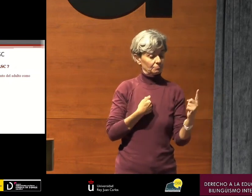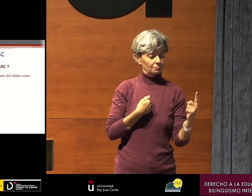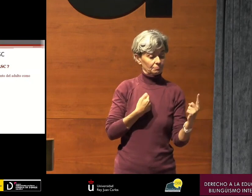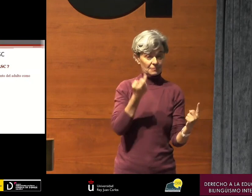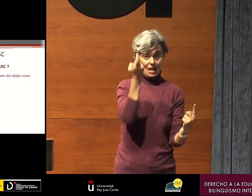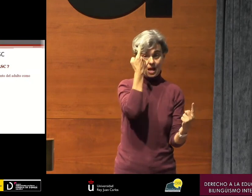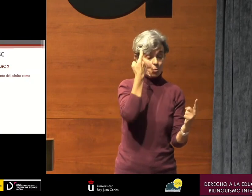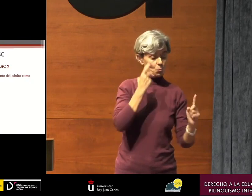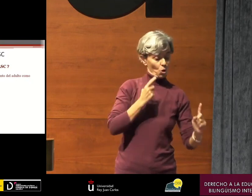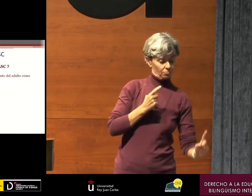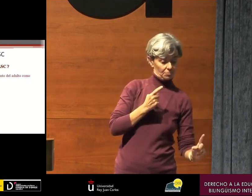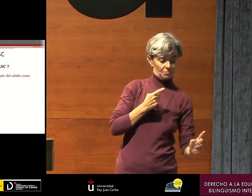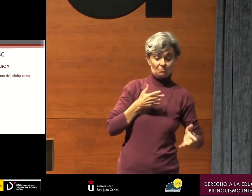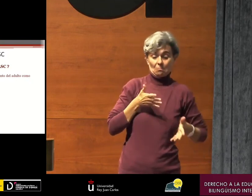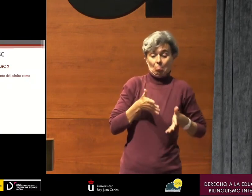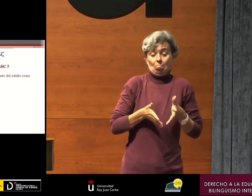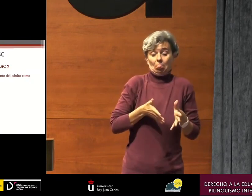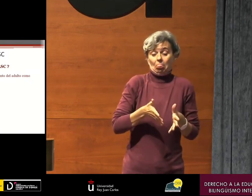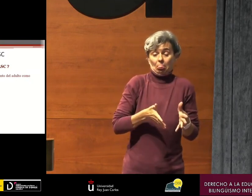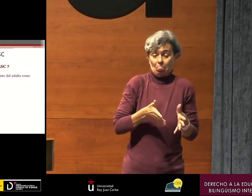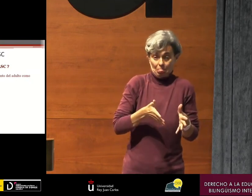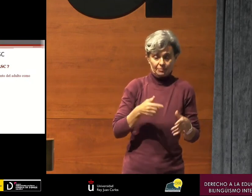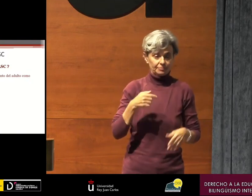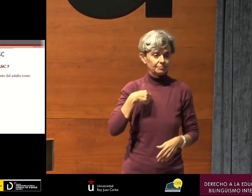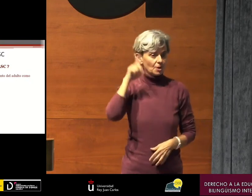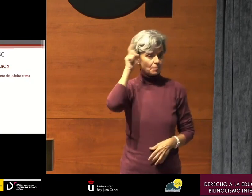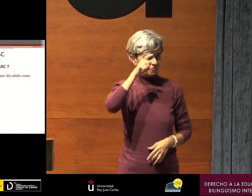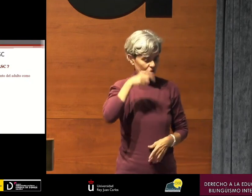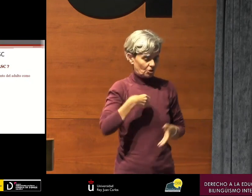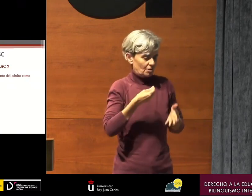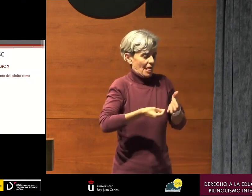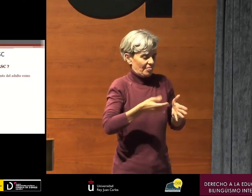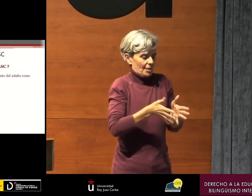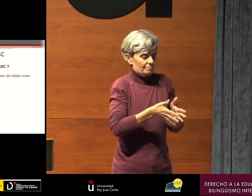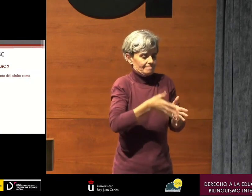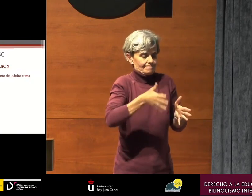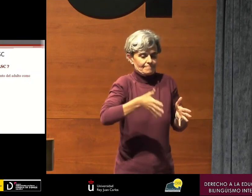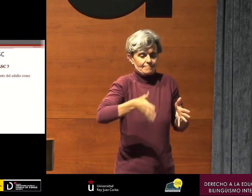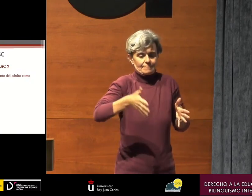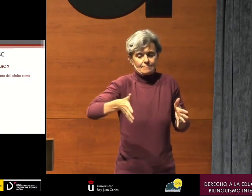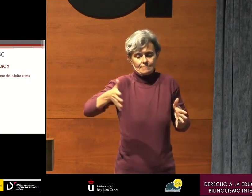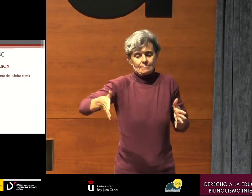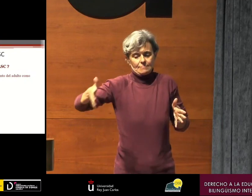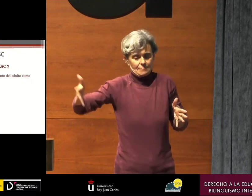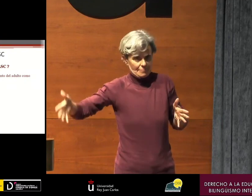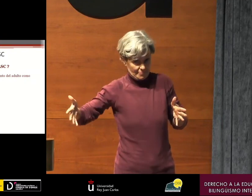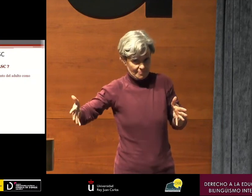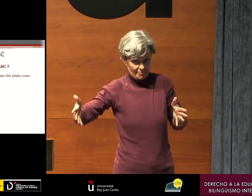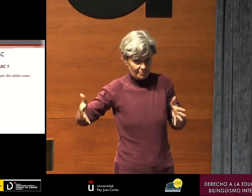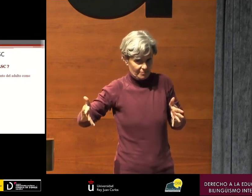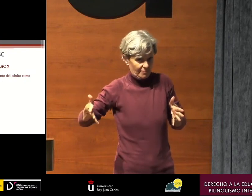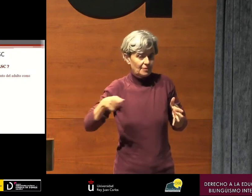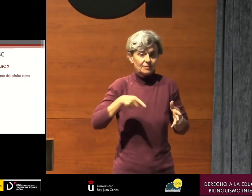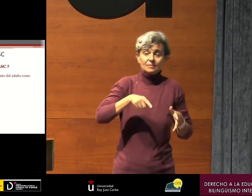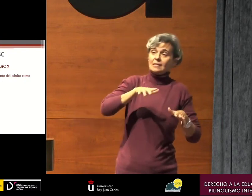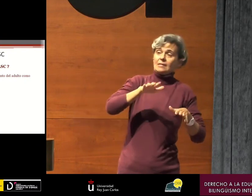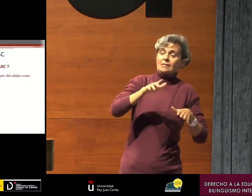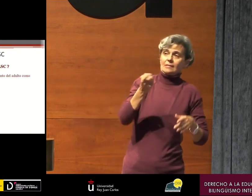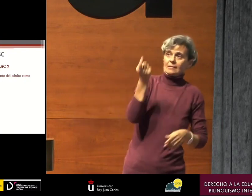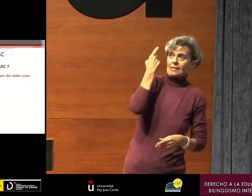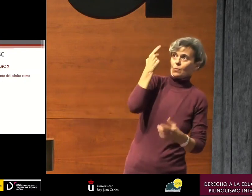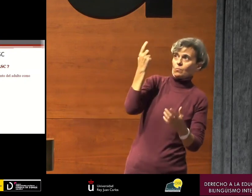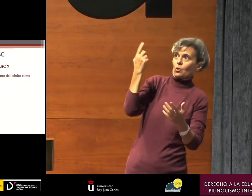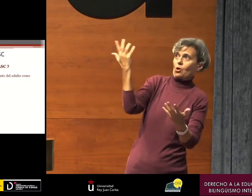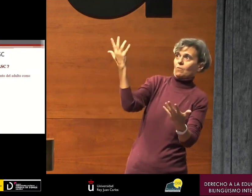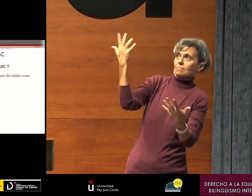Modelaje lingüístico quiere decir que cuando tenemos un alumno que está signándonos una